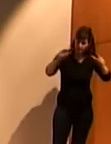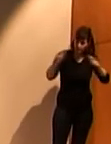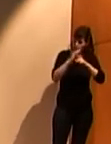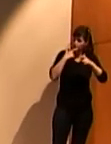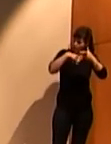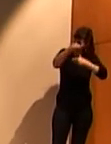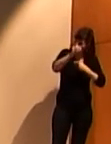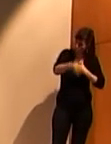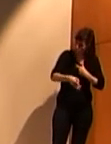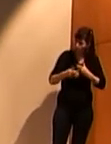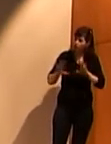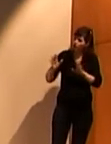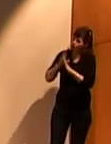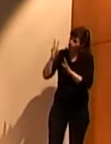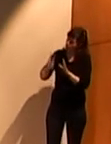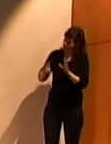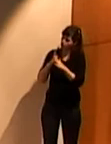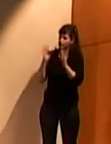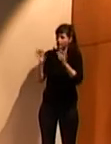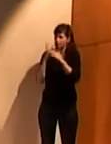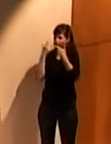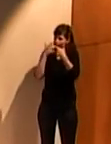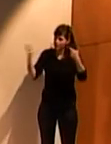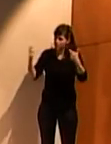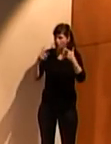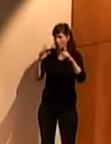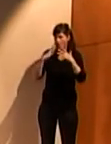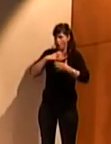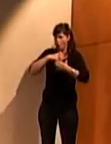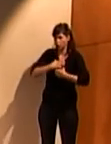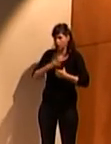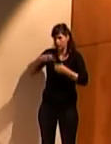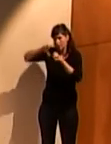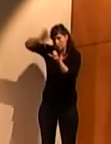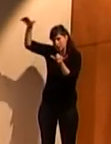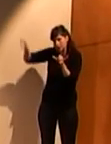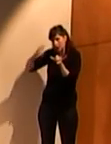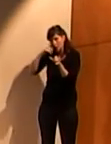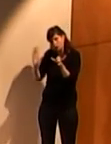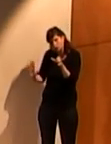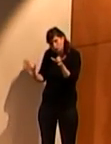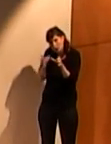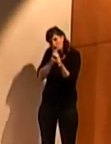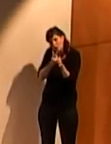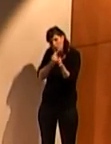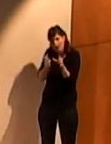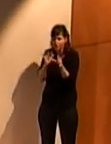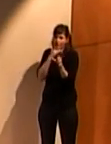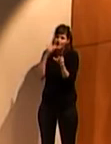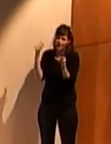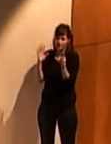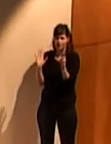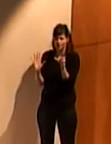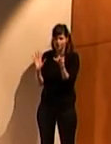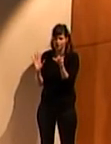les équipements. Alors c'est sûr qu'en termes d'équipements anxiogènes, bon, la médiathèque, il y a pire. Hein, donc c'est vraiment parce qu'on voilà, on pensait qu'il y a des choses sur